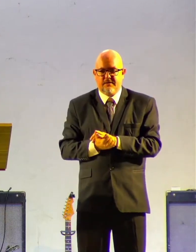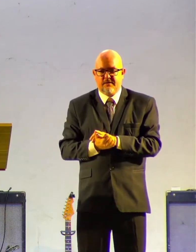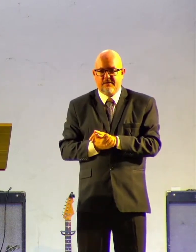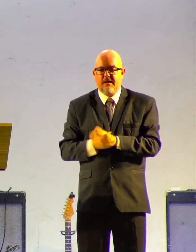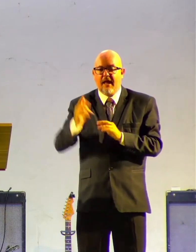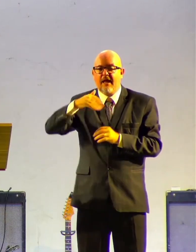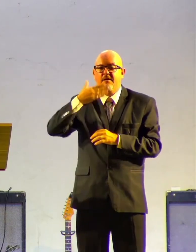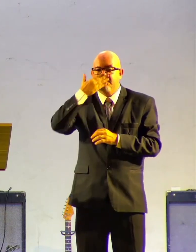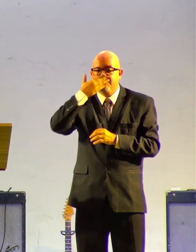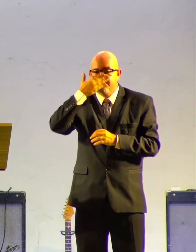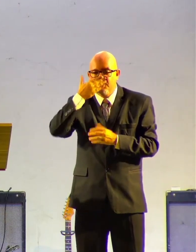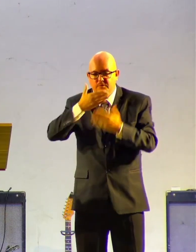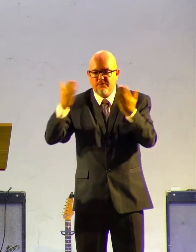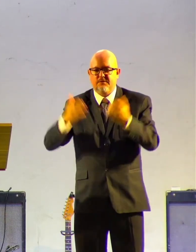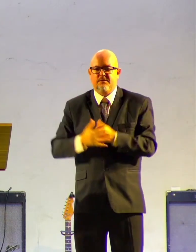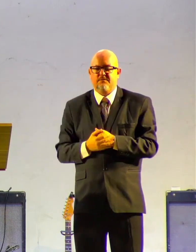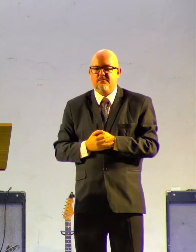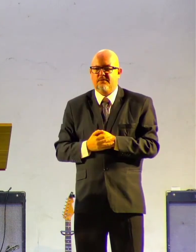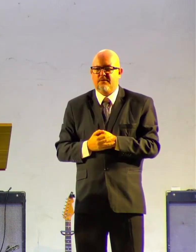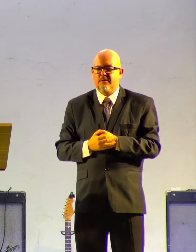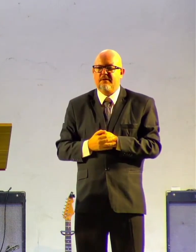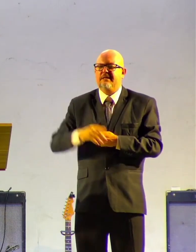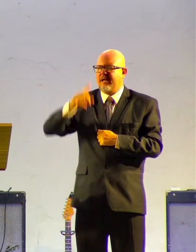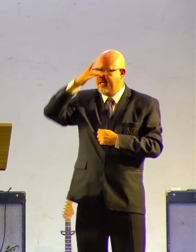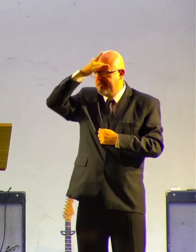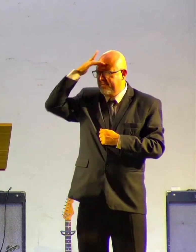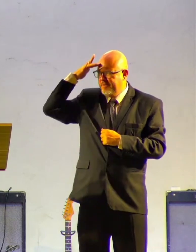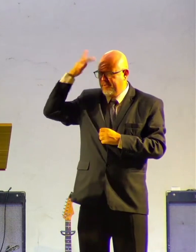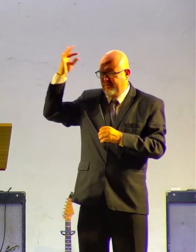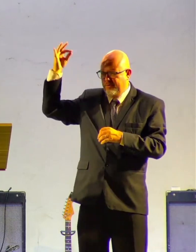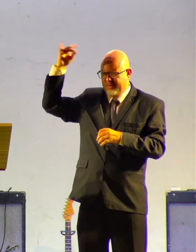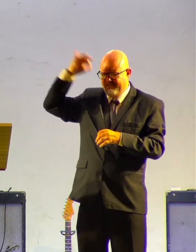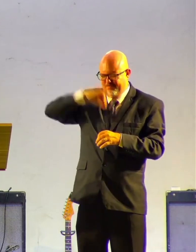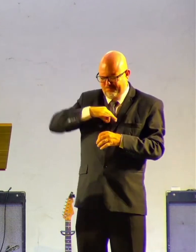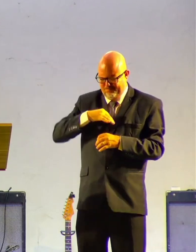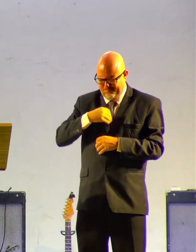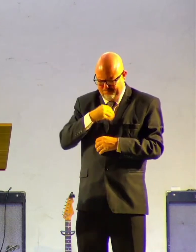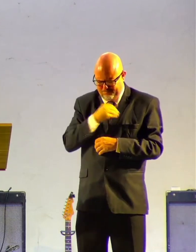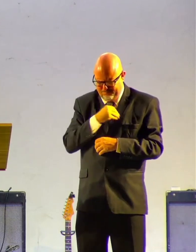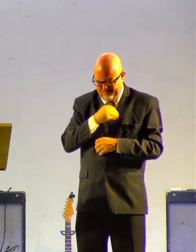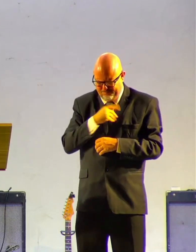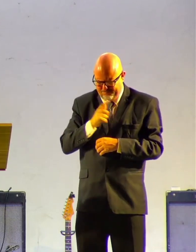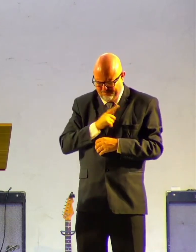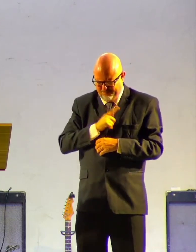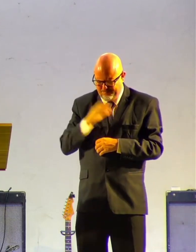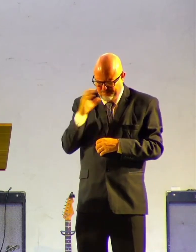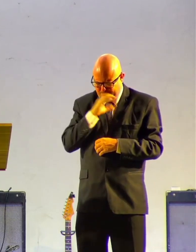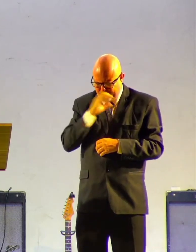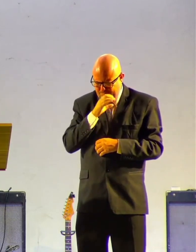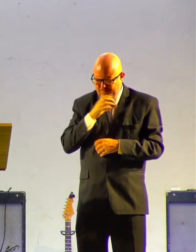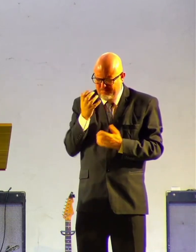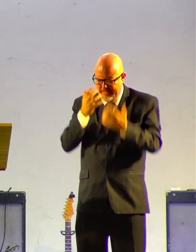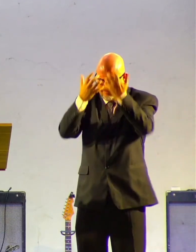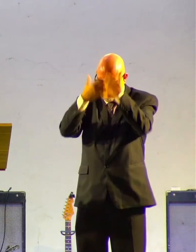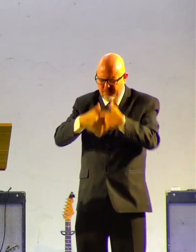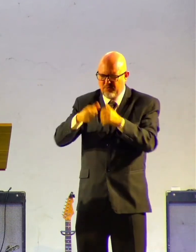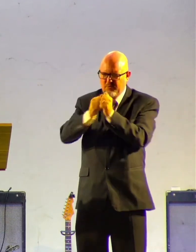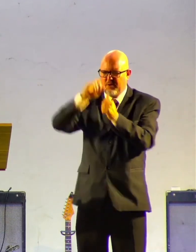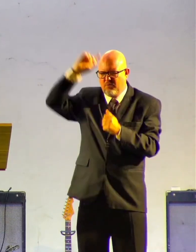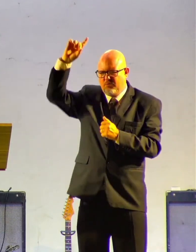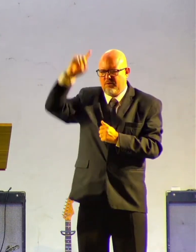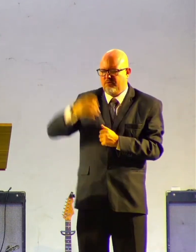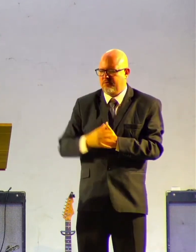lá no prostíbulo. E as pessoas são tomadas de convicção de pecado, e elas têm pressa para acertar a vida com